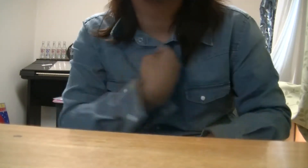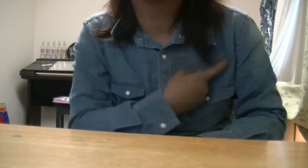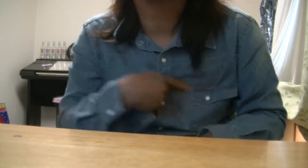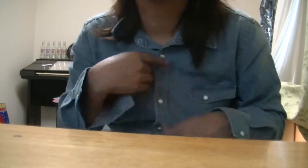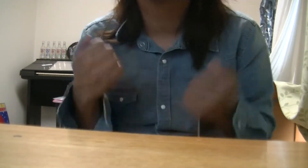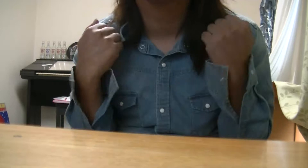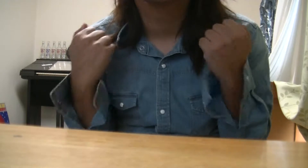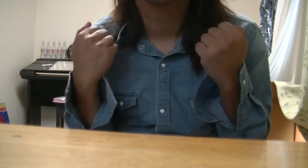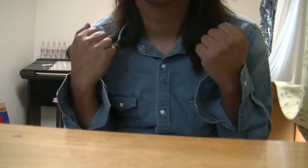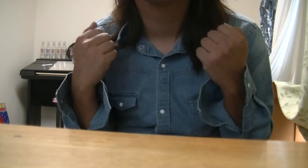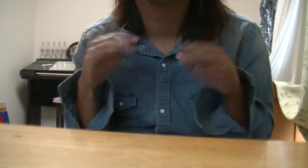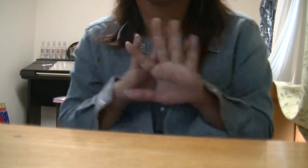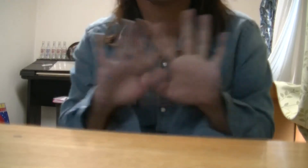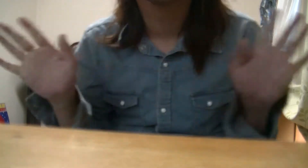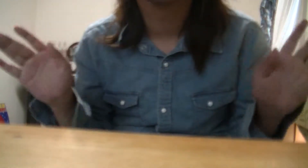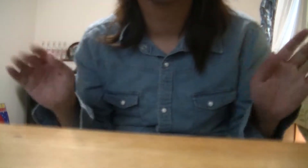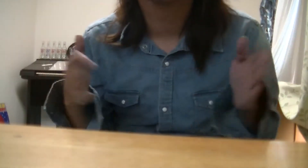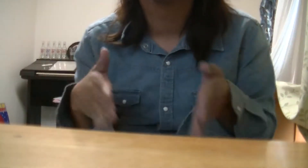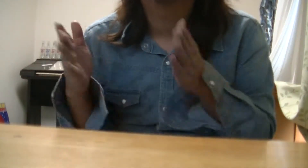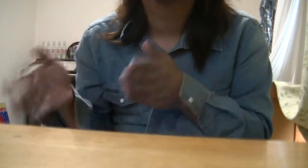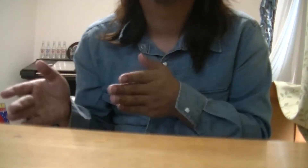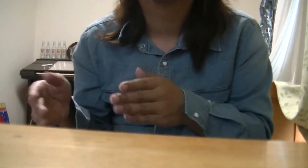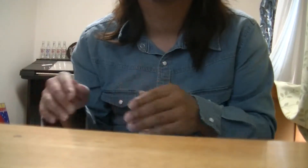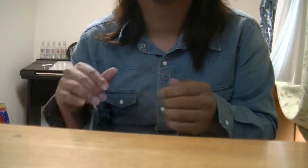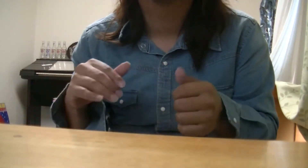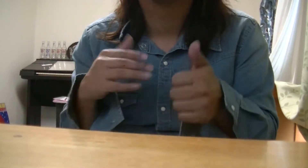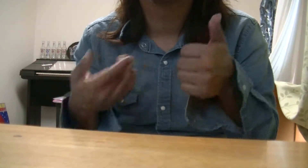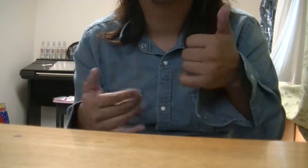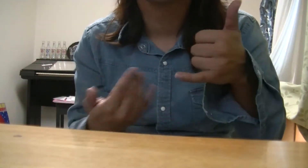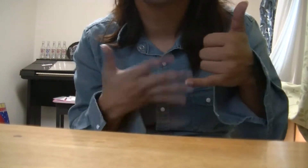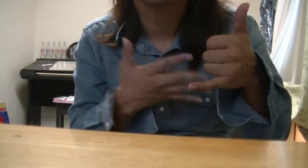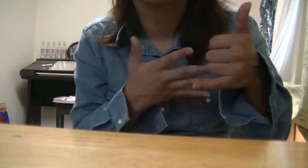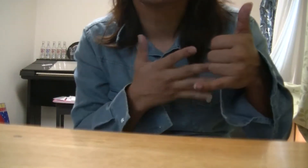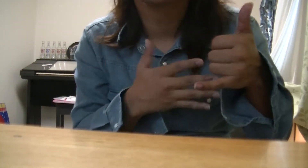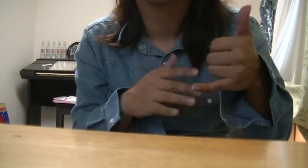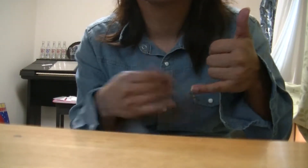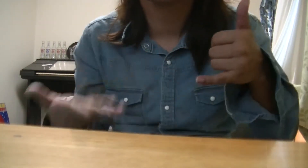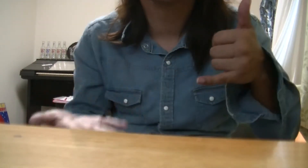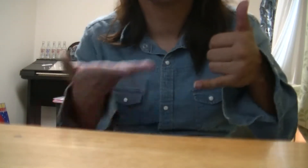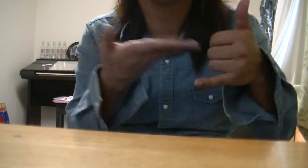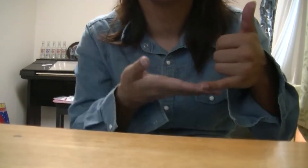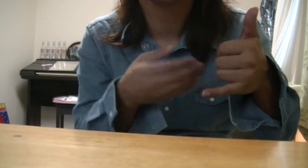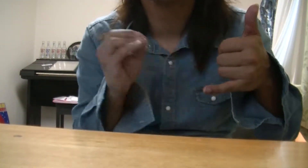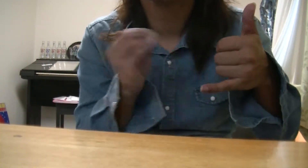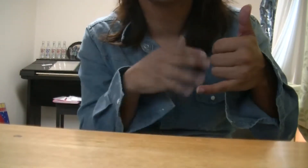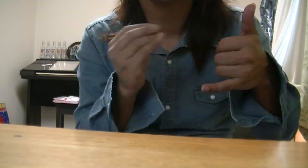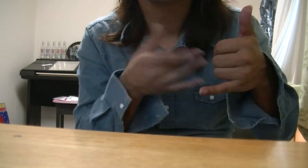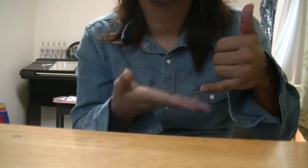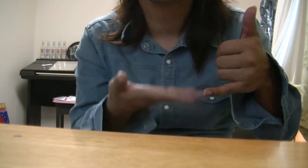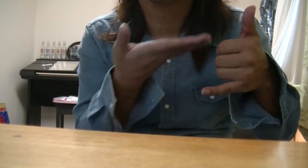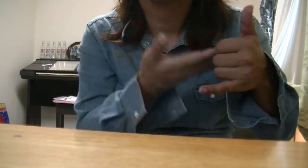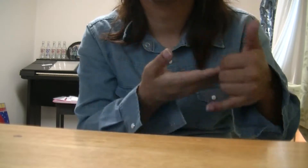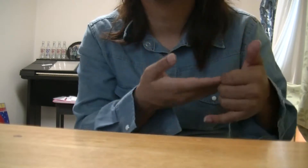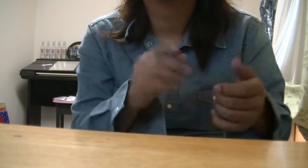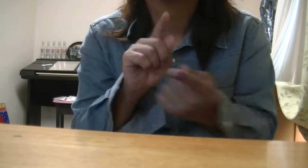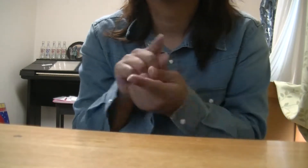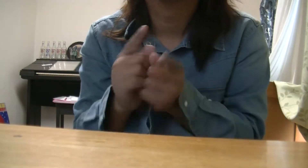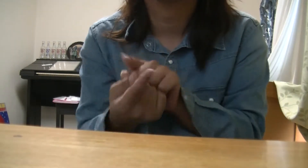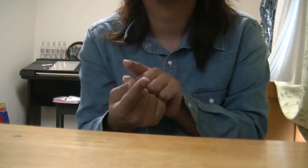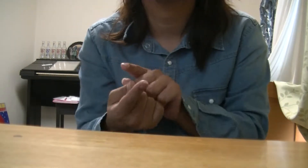始め、そしてお客様にスムーズにサービスを提供できるように変わってしまうんです。